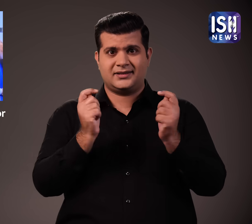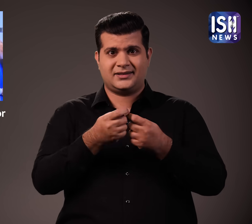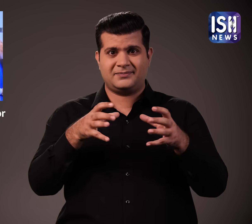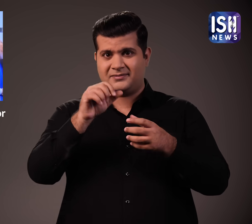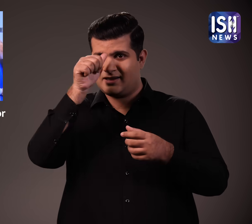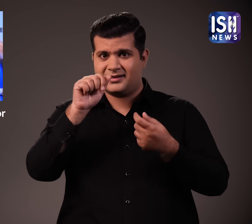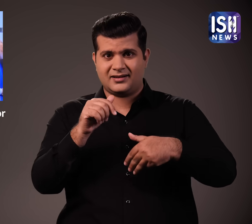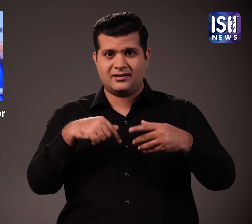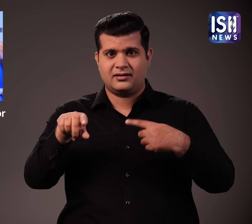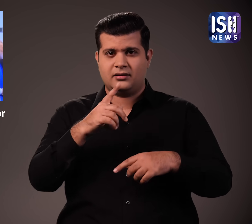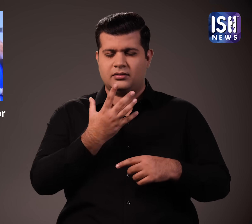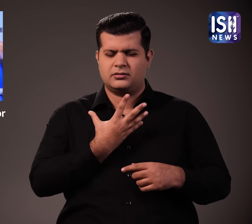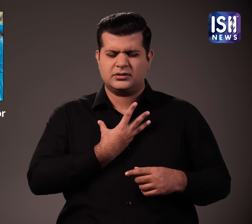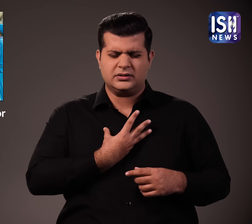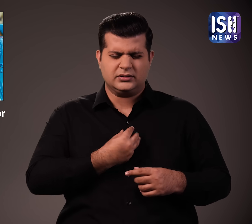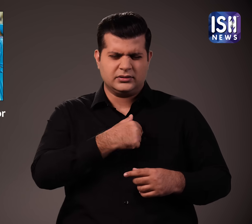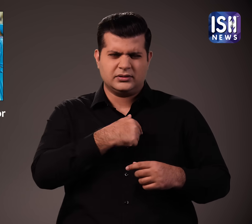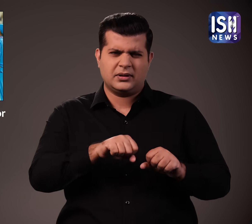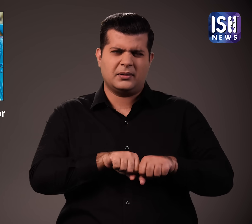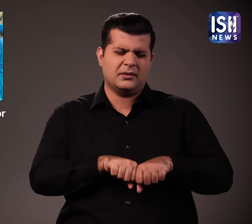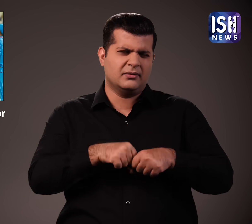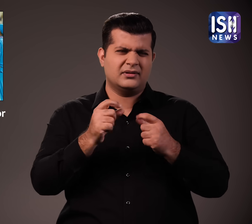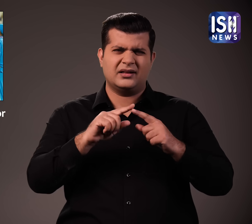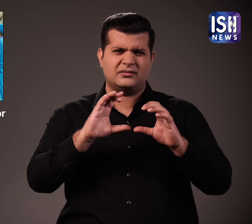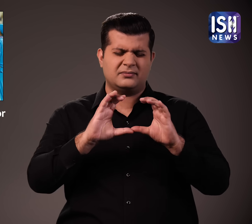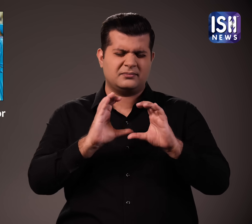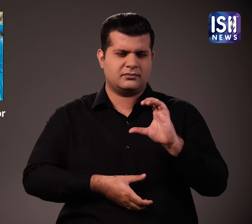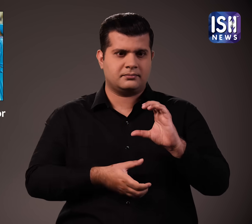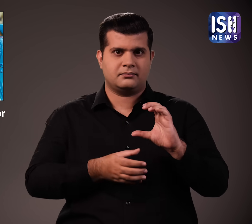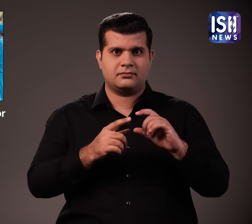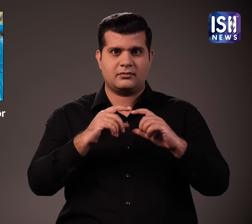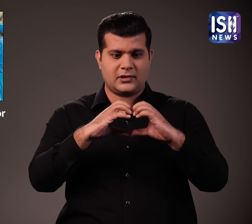उदास बिखरी हुई और हतोच सहित थे